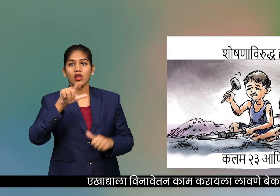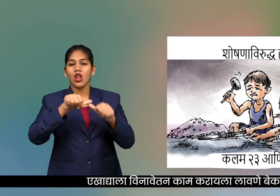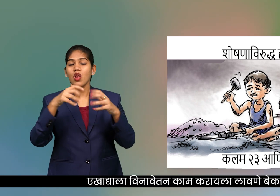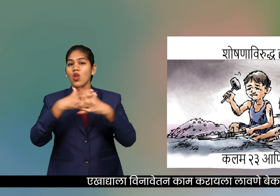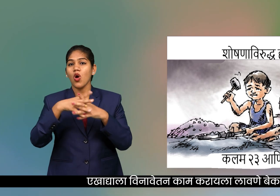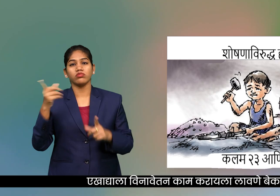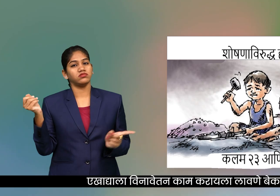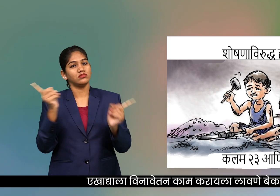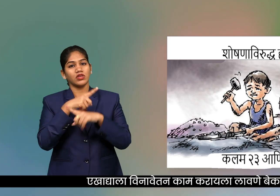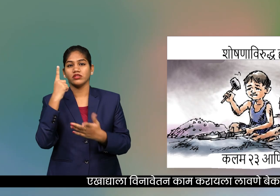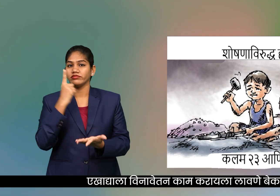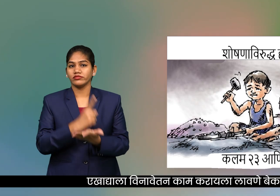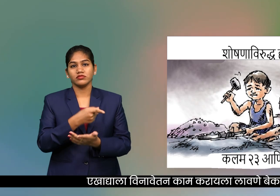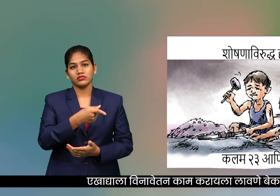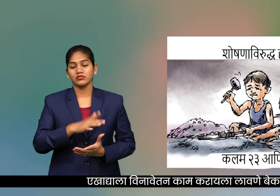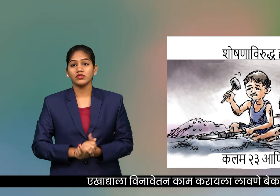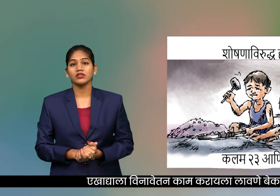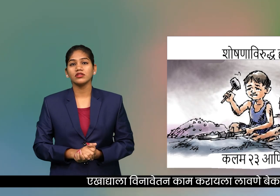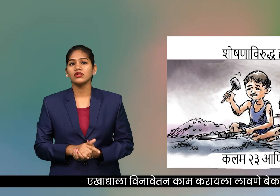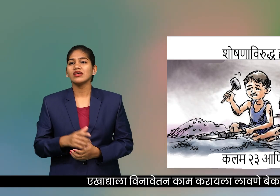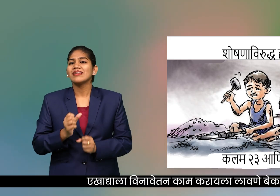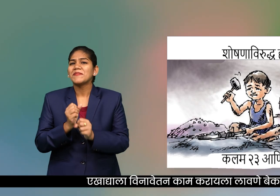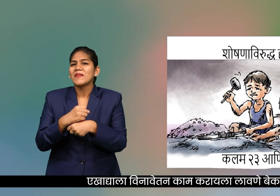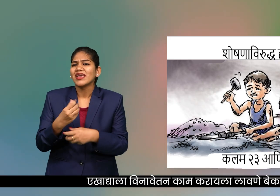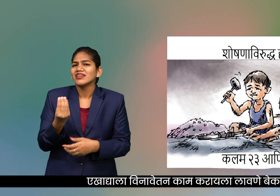एखाद्याला विनवताना काम करायला लावणे बेकायदेशीर आहे.